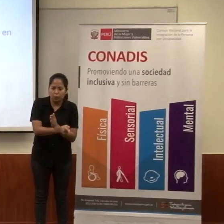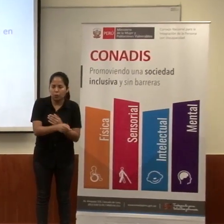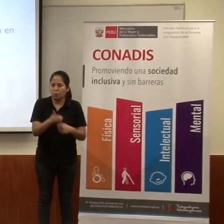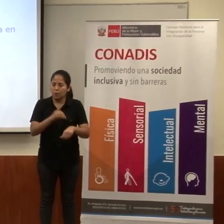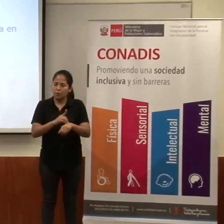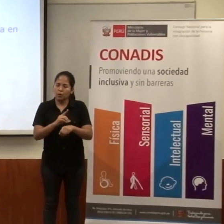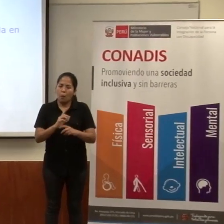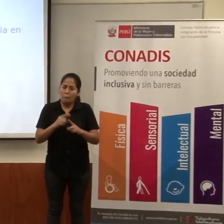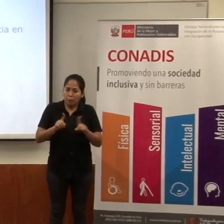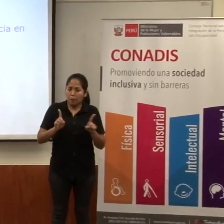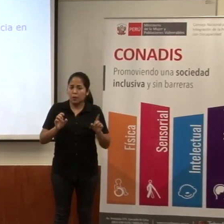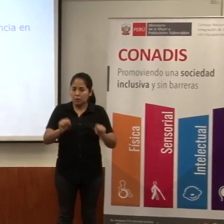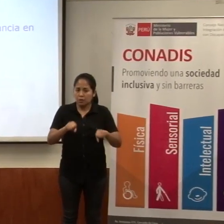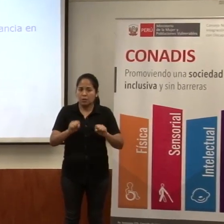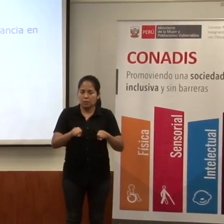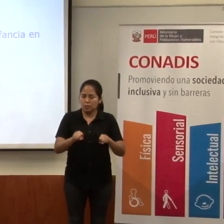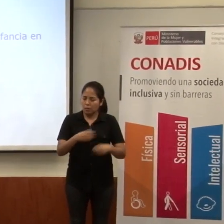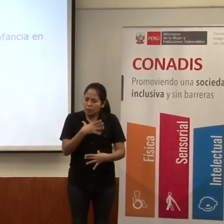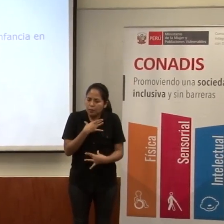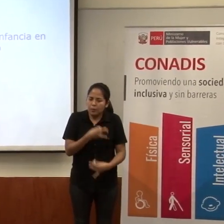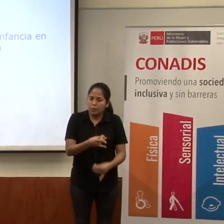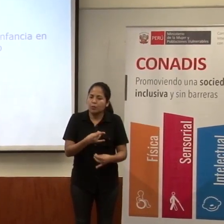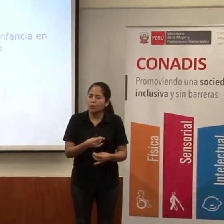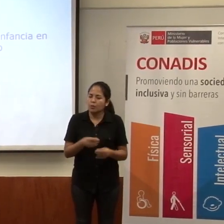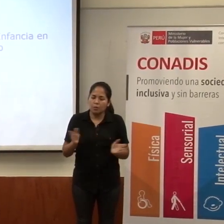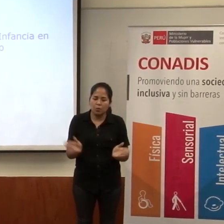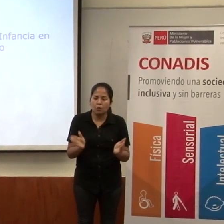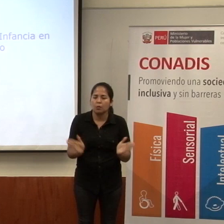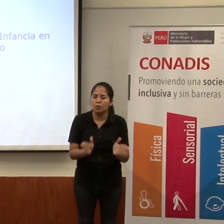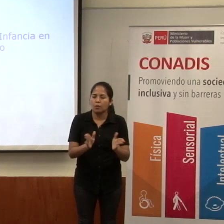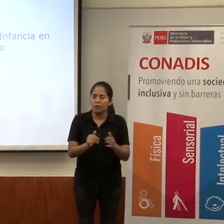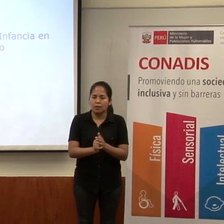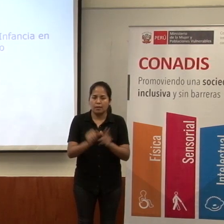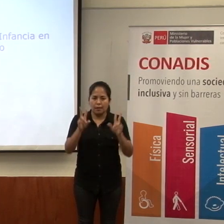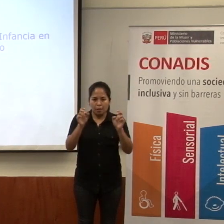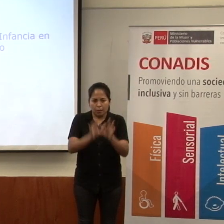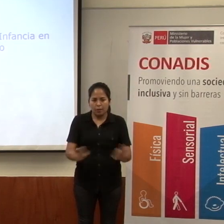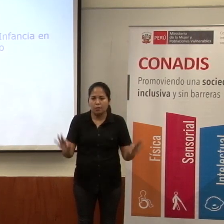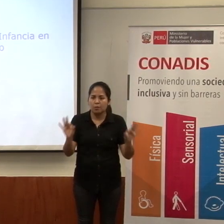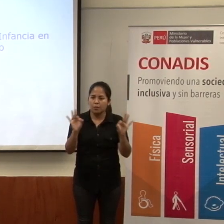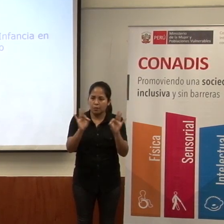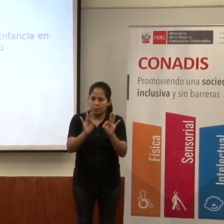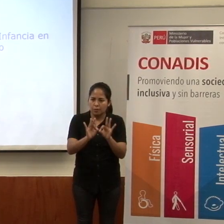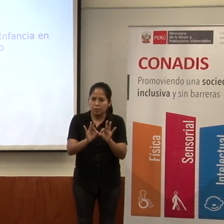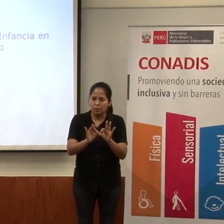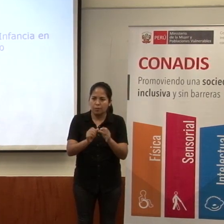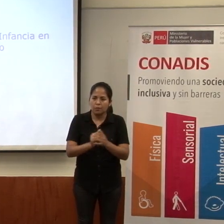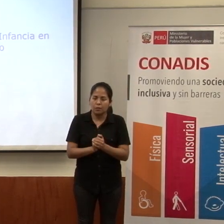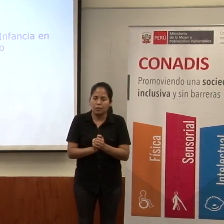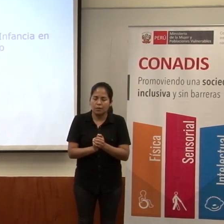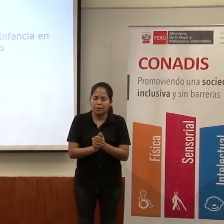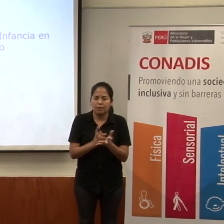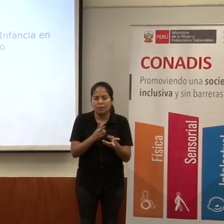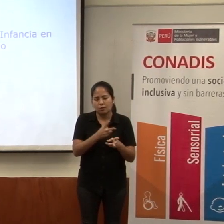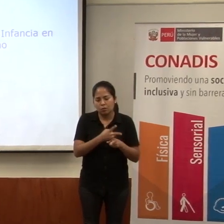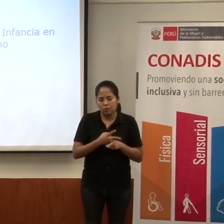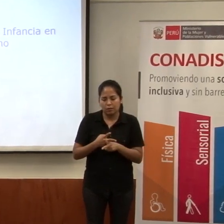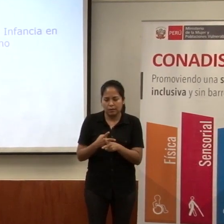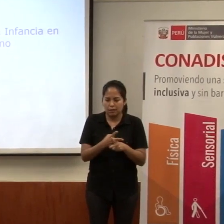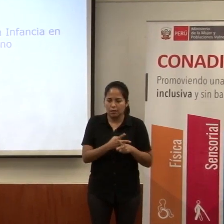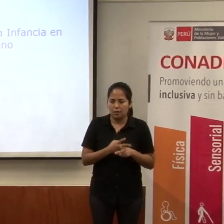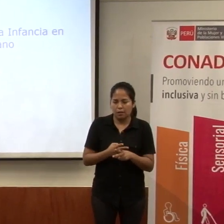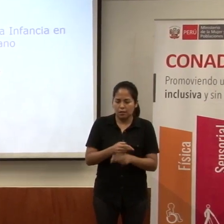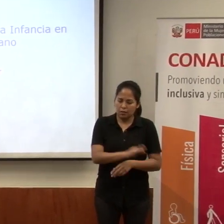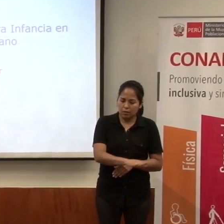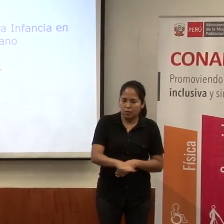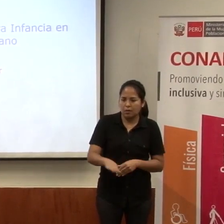Américo, pero sí tengo mucho interés y ando promoviendo el concepto de la importancia del cuidado, de la atención de